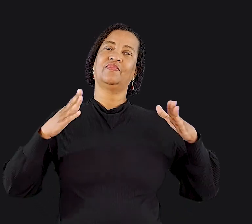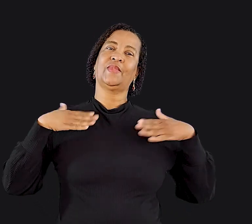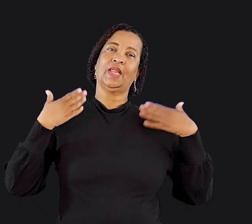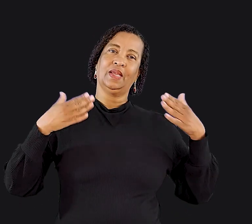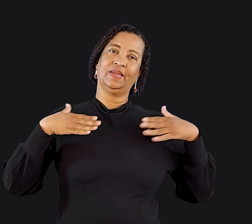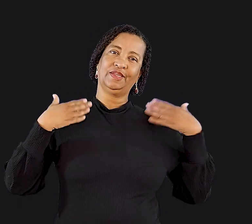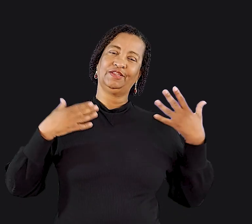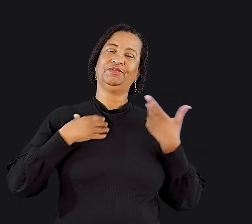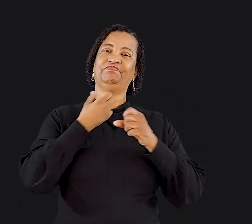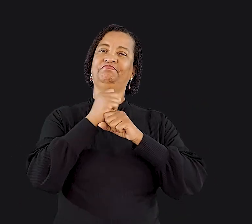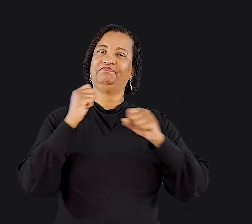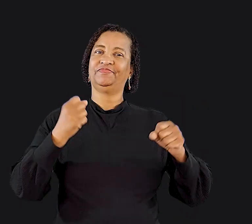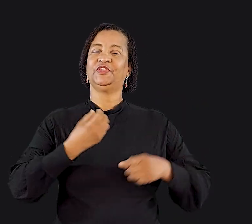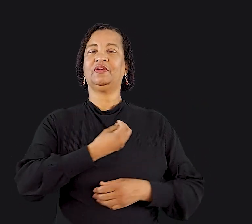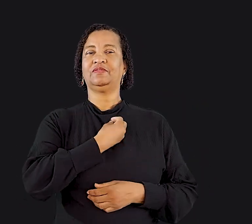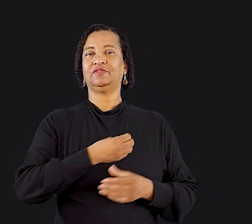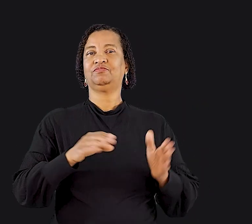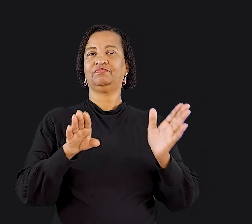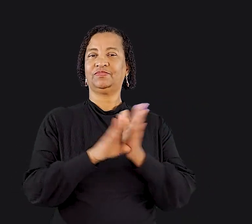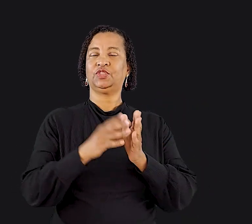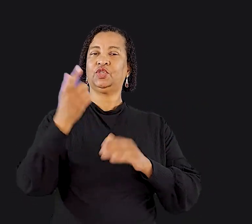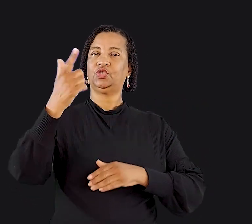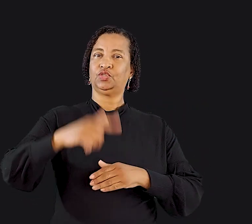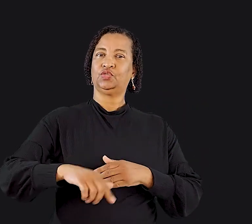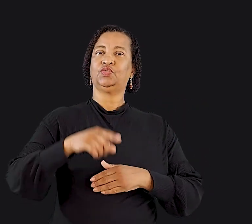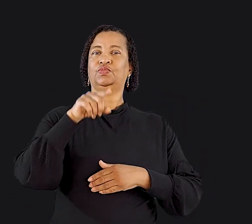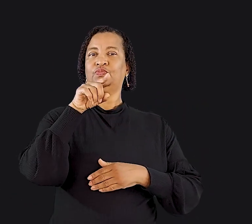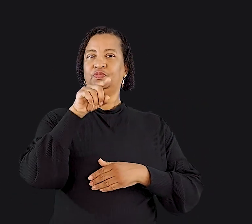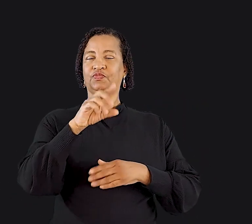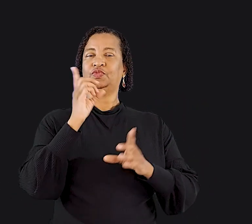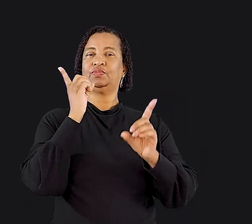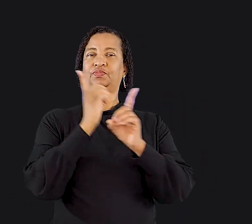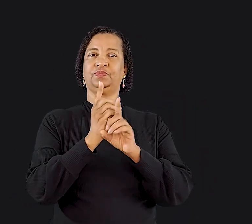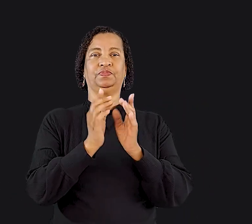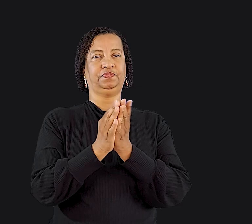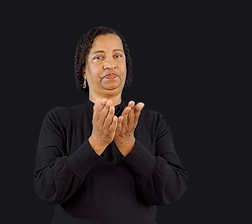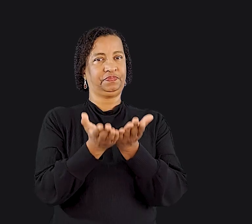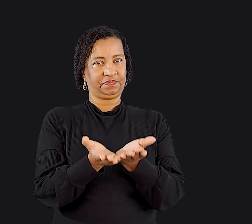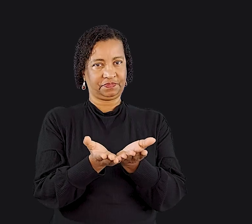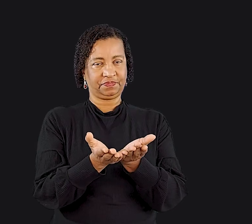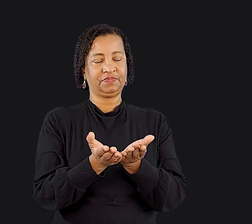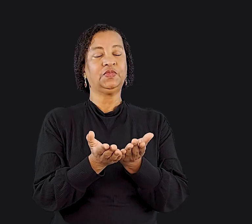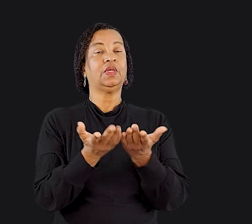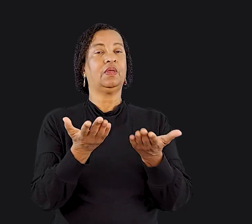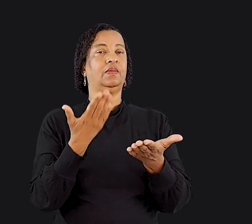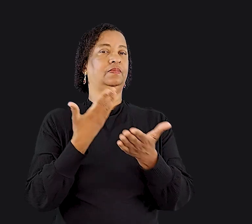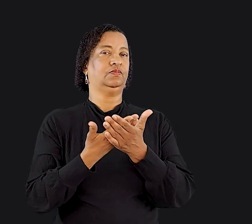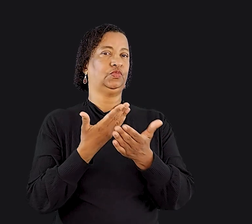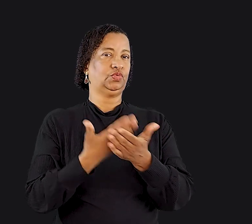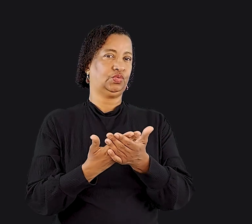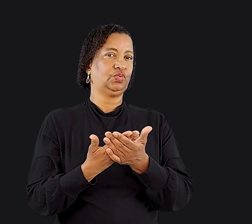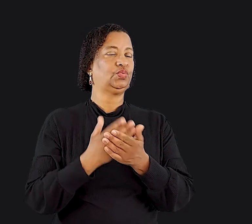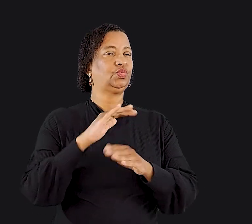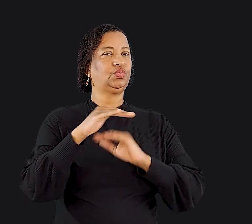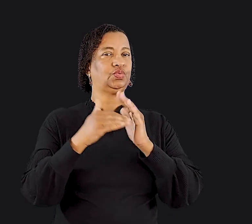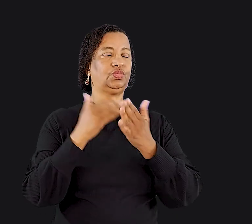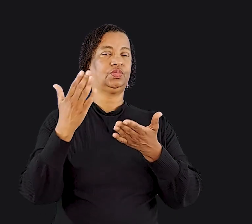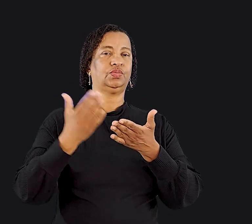Que alegria grandíssima poder estar chegando mais uma vez até você com um encontro com a palavra. Esse programa é parte de um estudo de todos